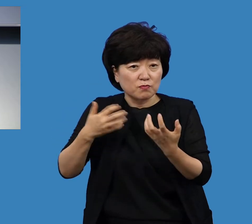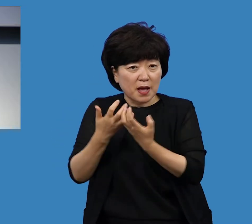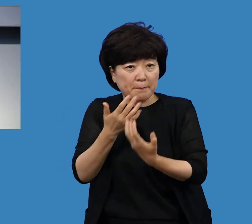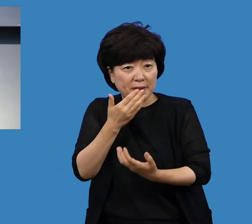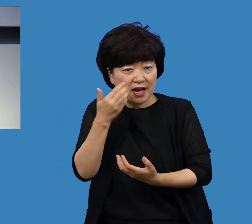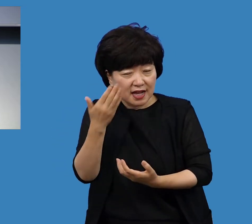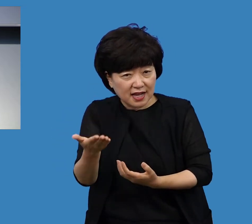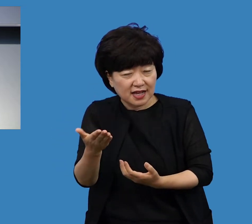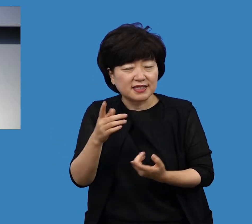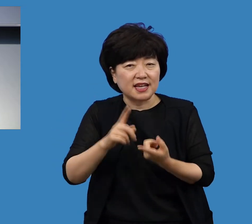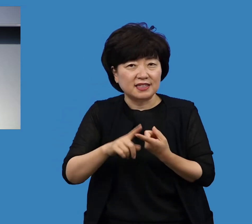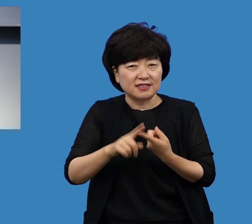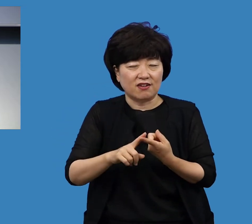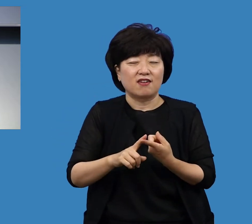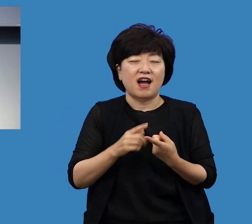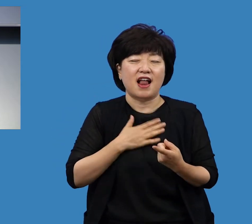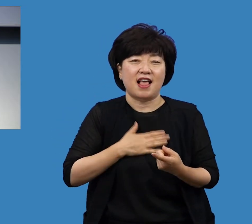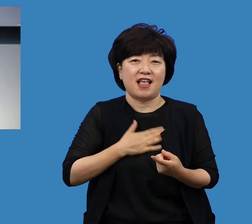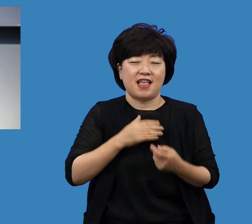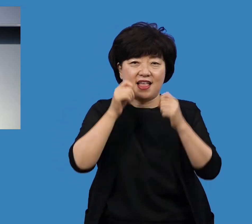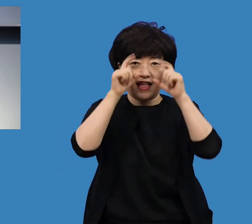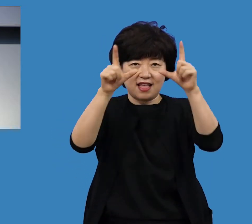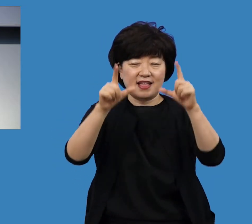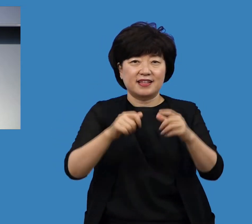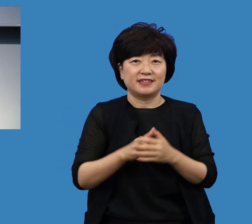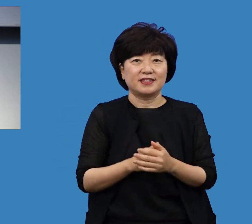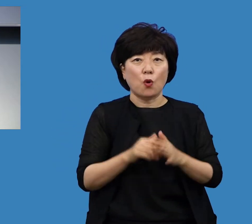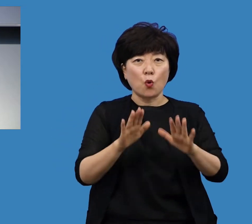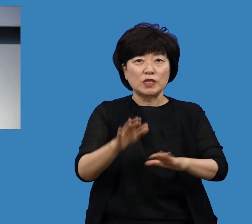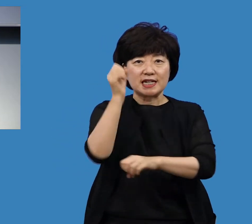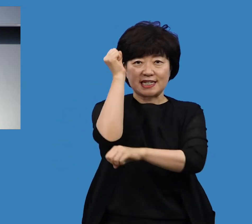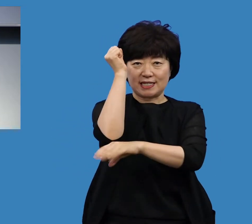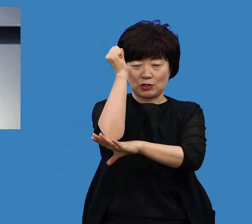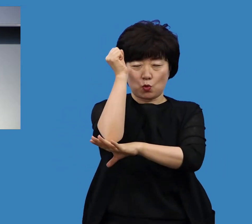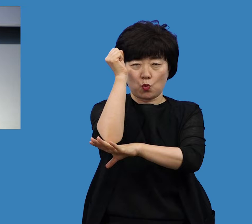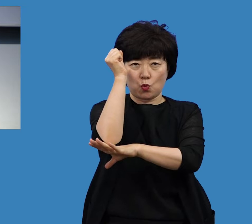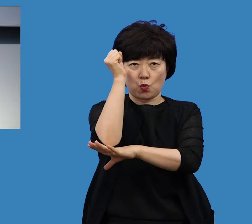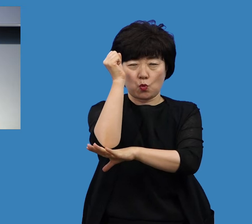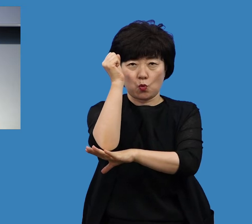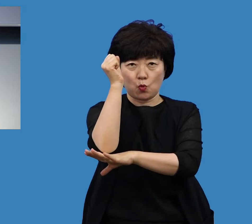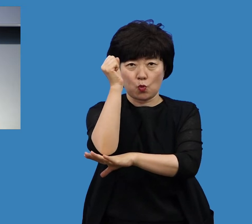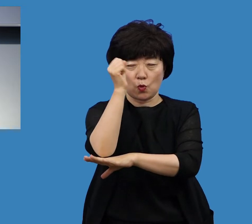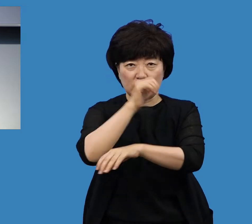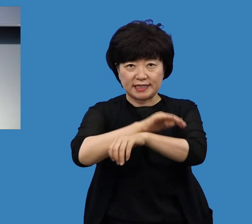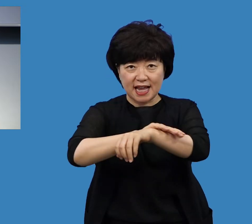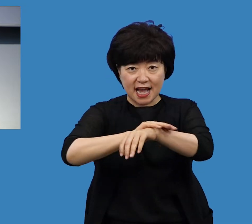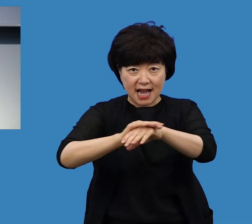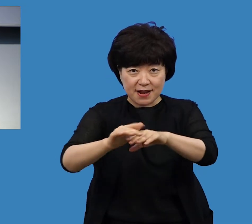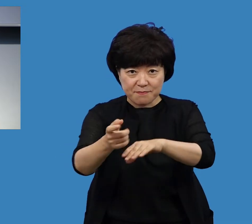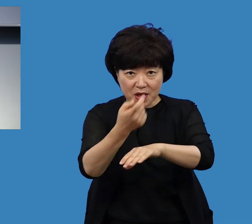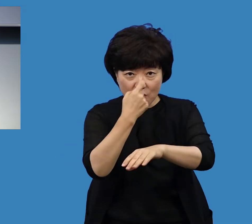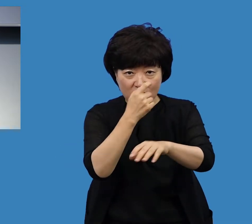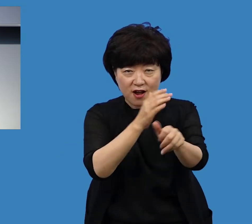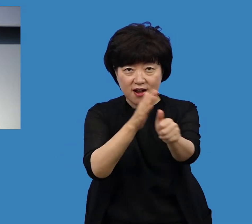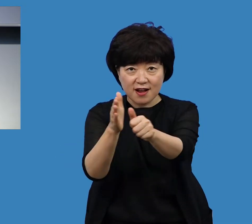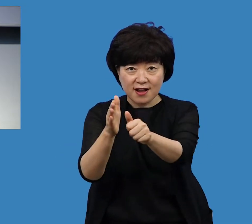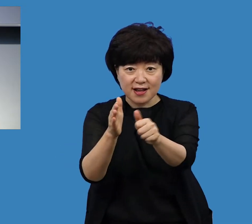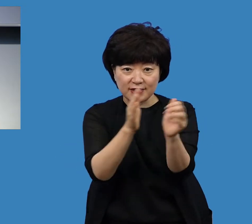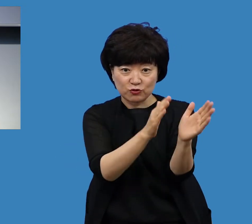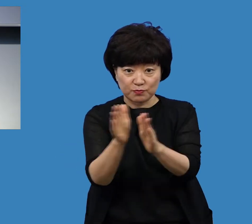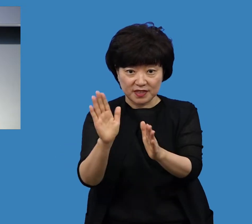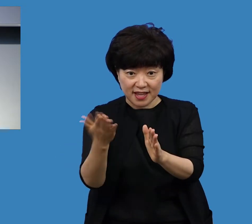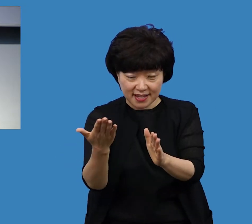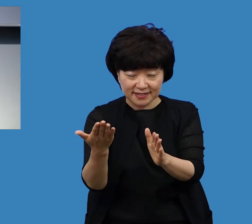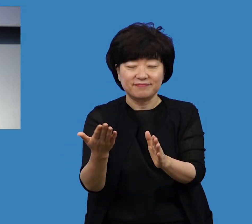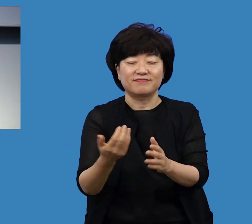것을 쭉 이어서 살펴보도록 하겠습니다. 오늘은 하여간 기초를 다루는 시간입니다. 잘 따라오시기 바랍니다. 준비가